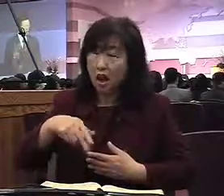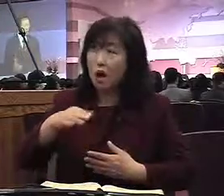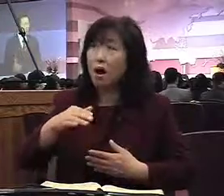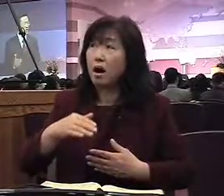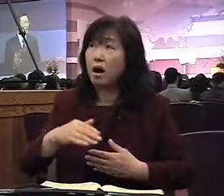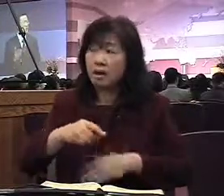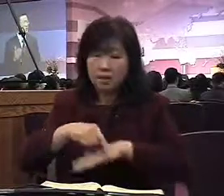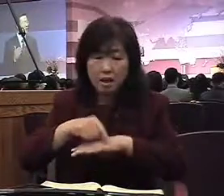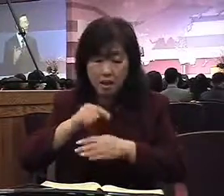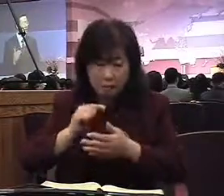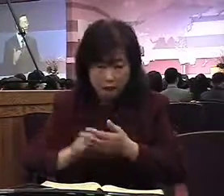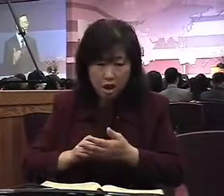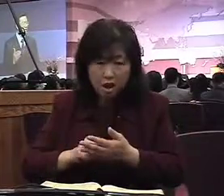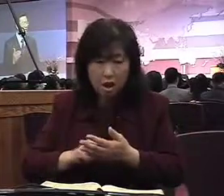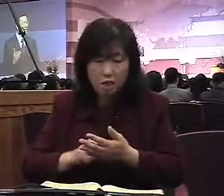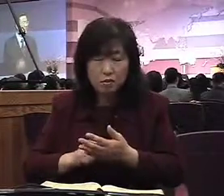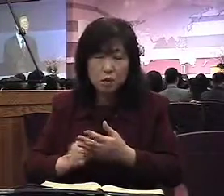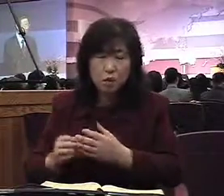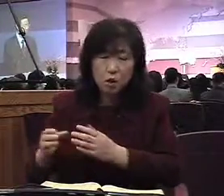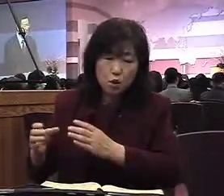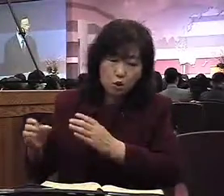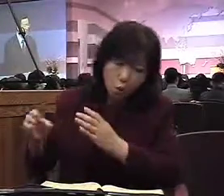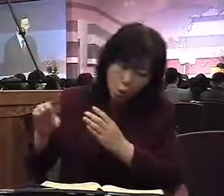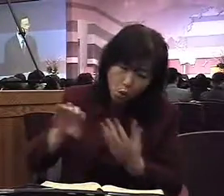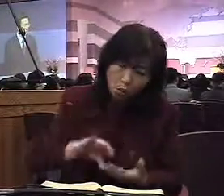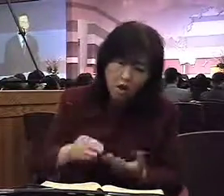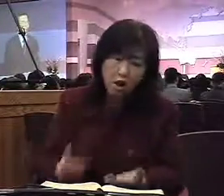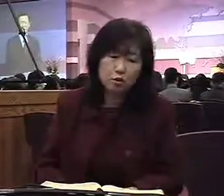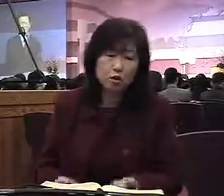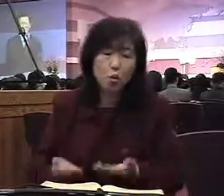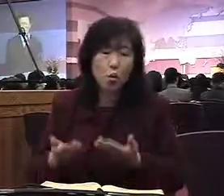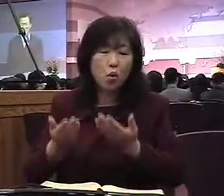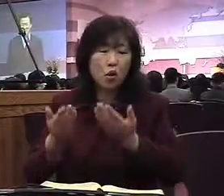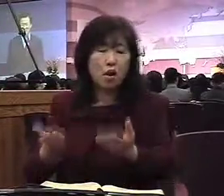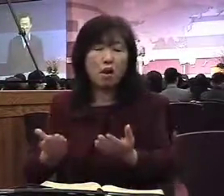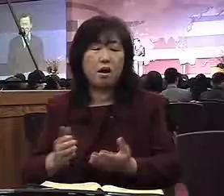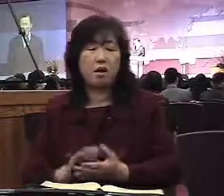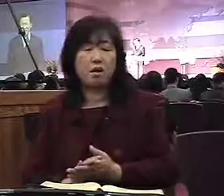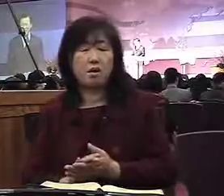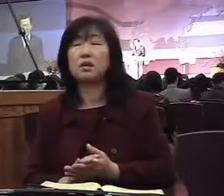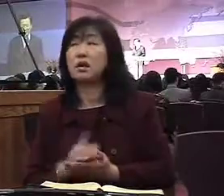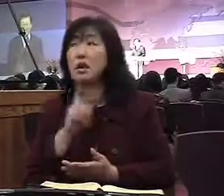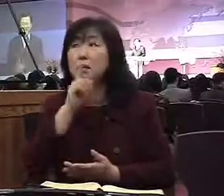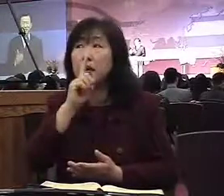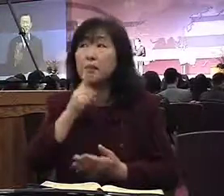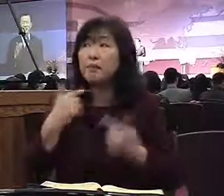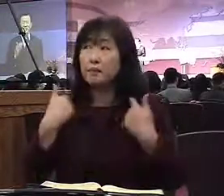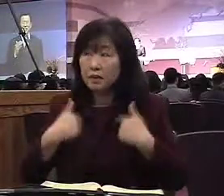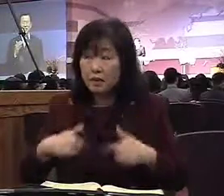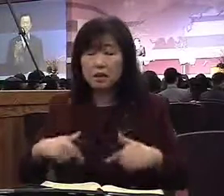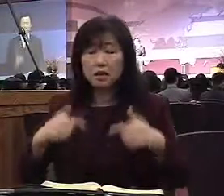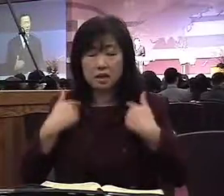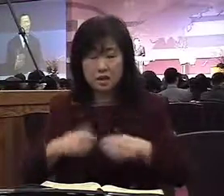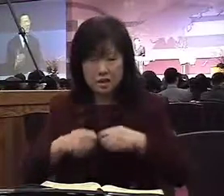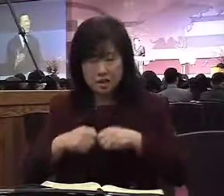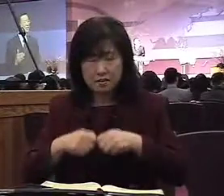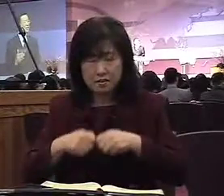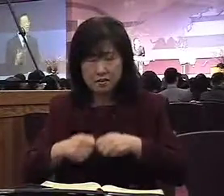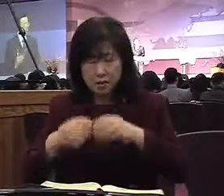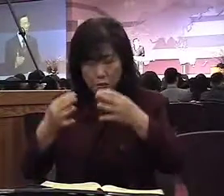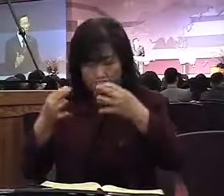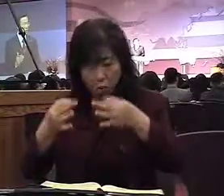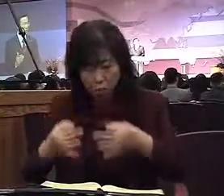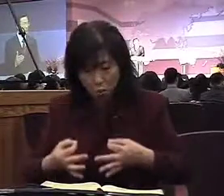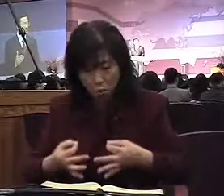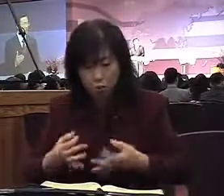마음을 쏟아놓으라. 주님께 나갈 때마다 마음을 쏟아놓으시고 늘은 미리